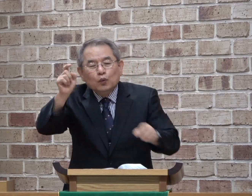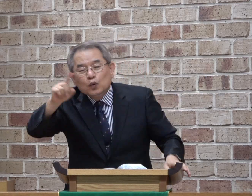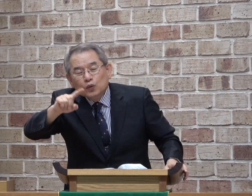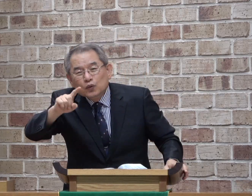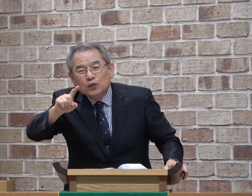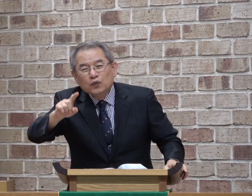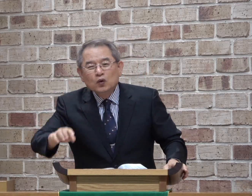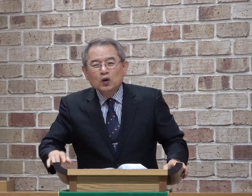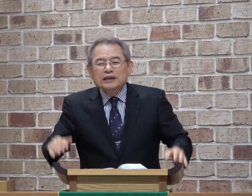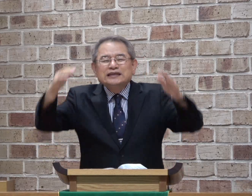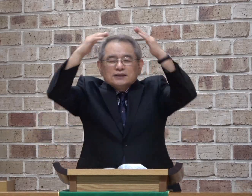것입니다.